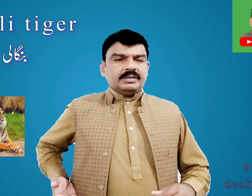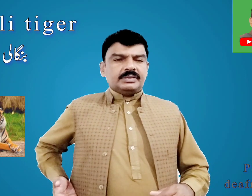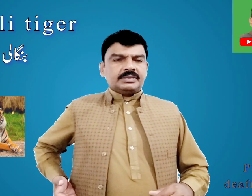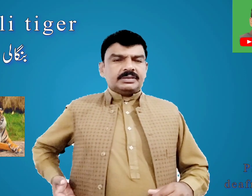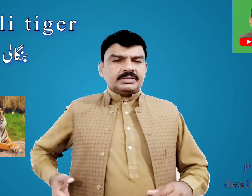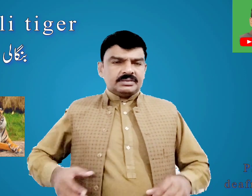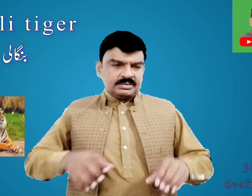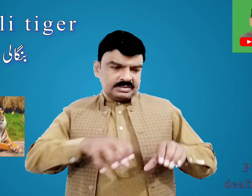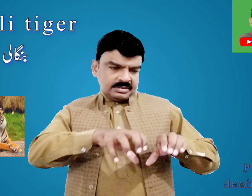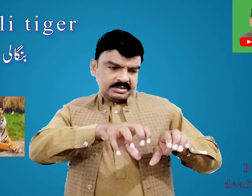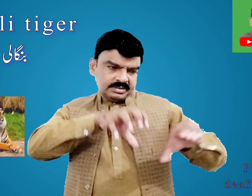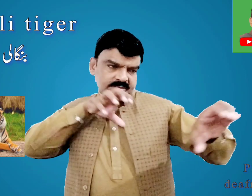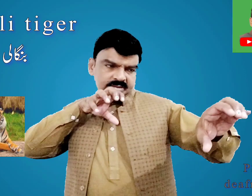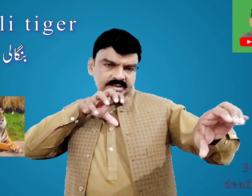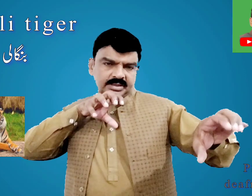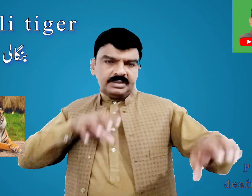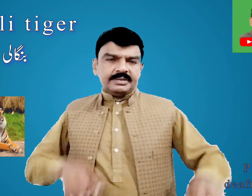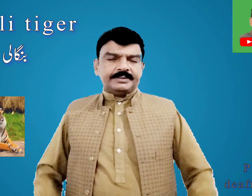बांग्लादेश टाइगर